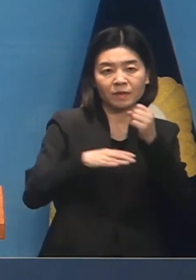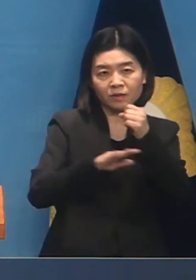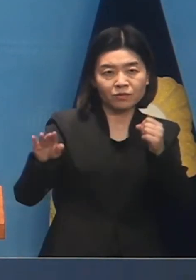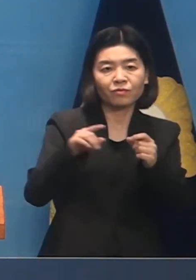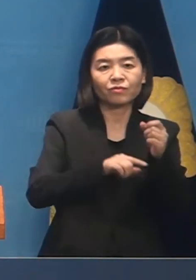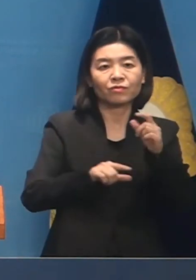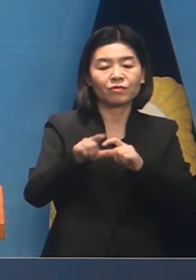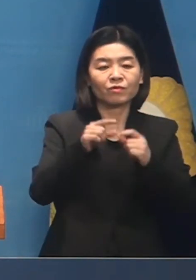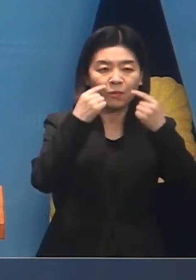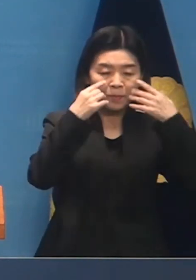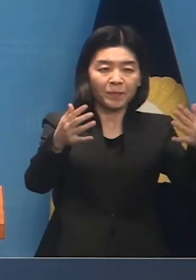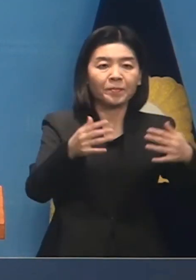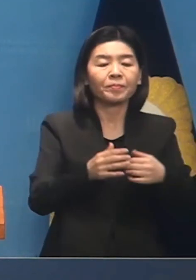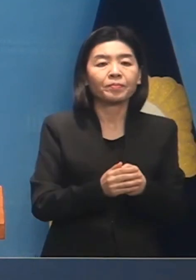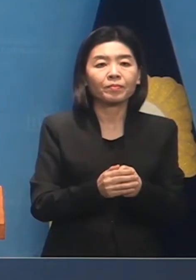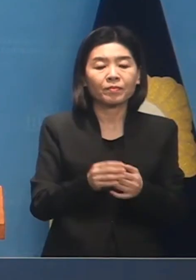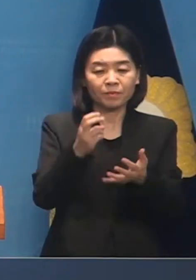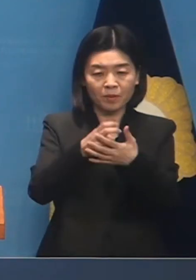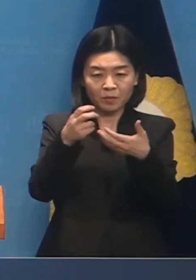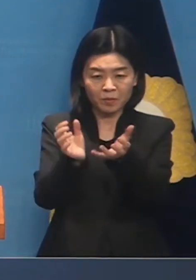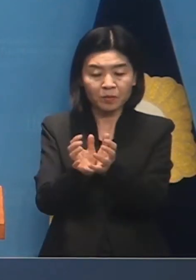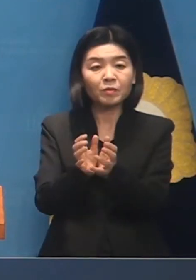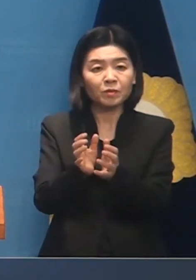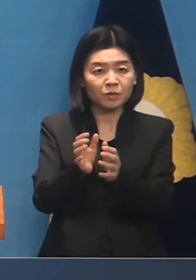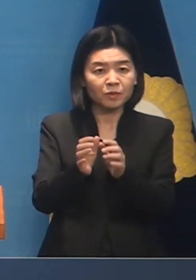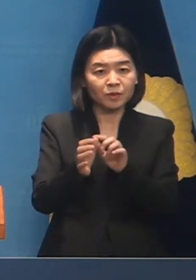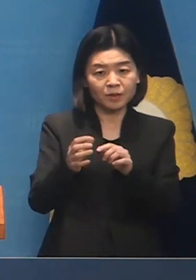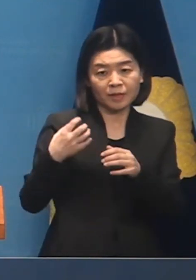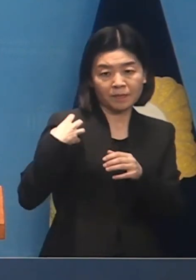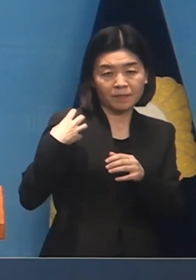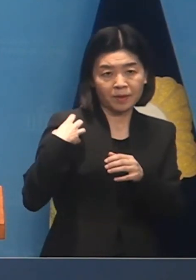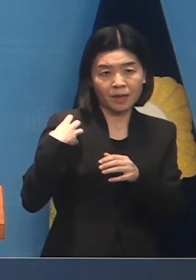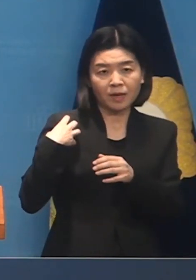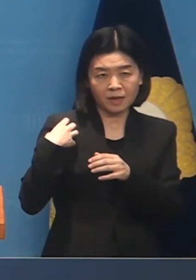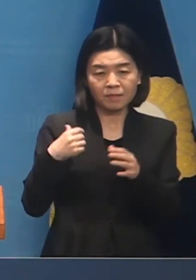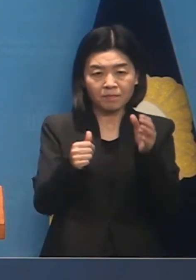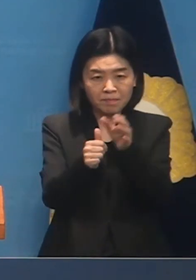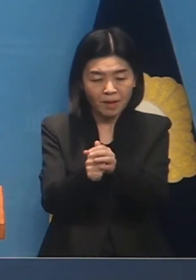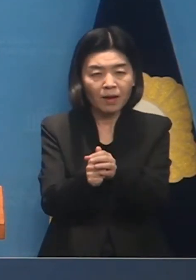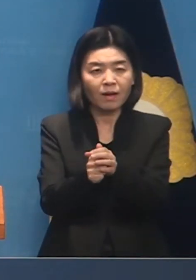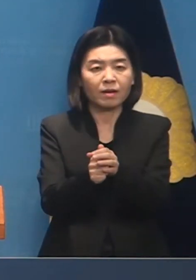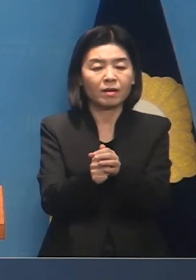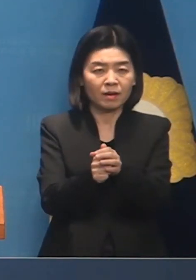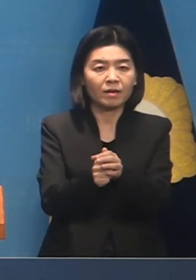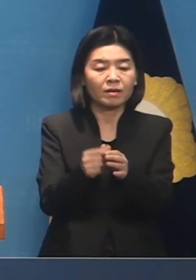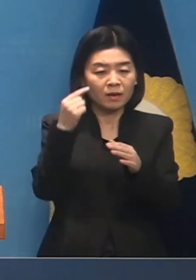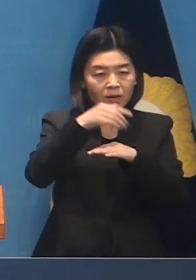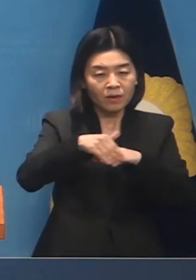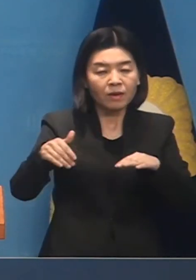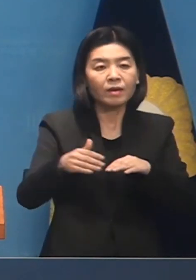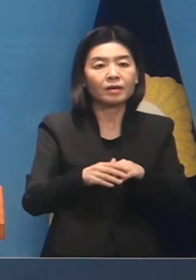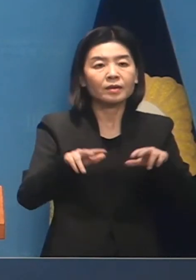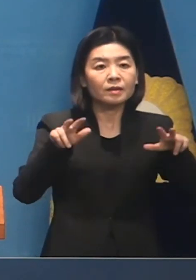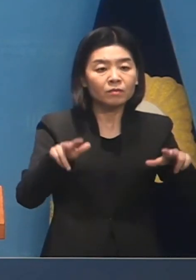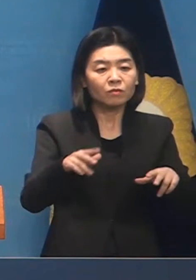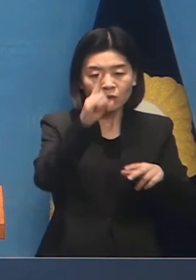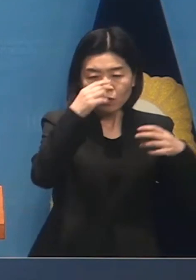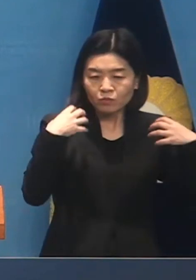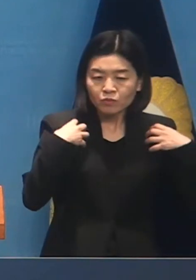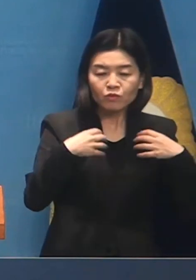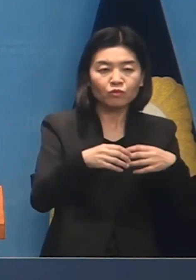하겠습니다. 법무부 담당관 제도를 실질화하겠습니다. 지금까지 정부